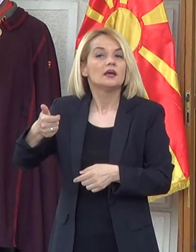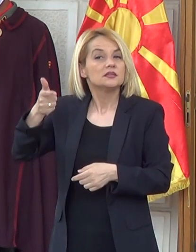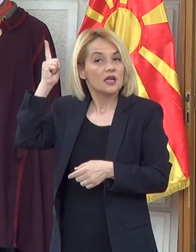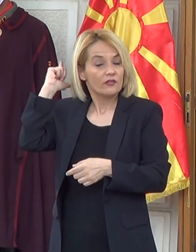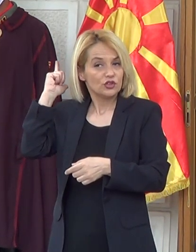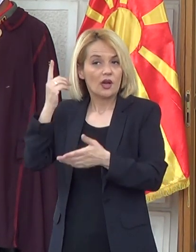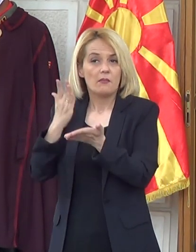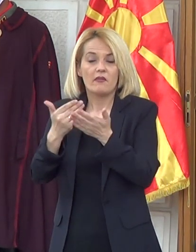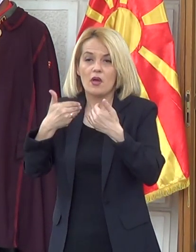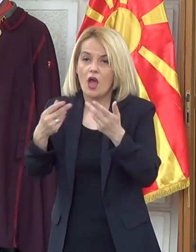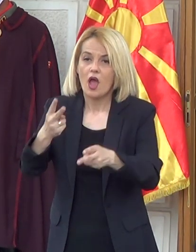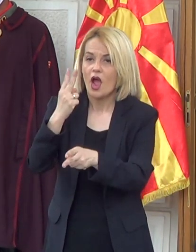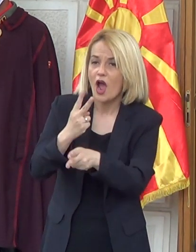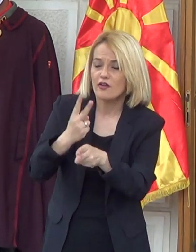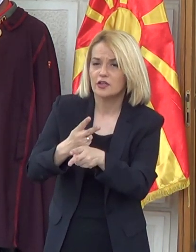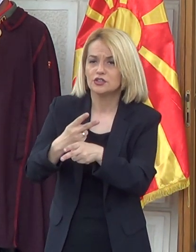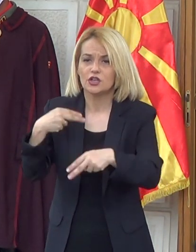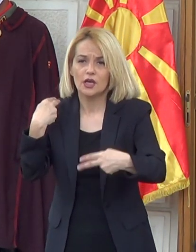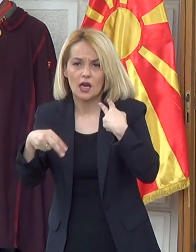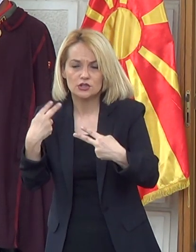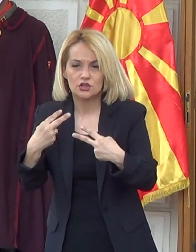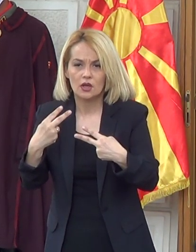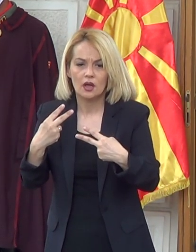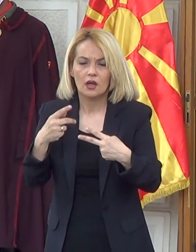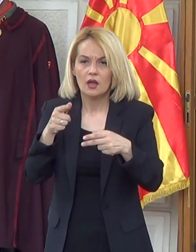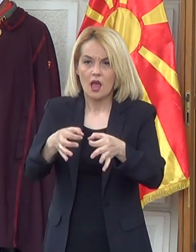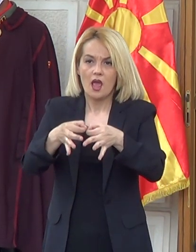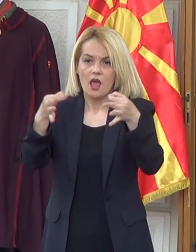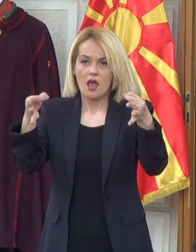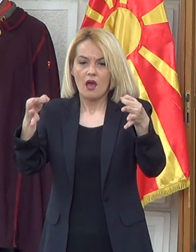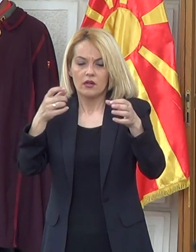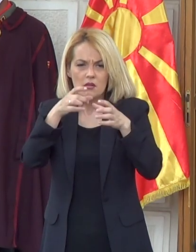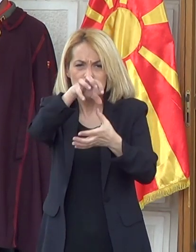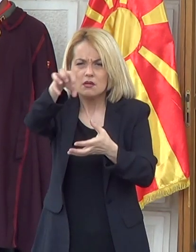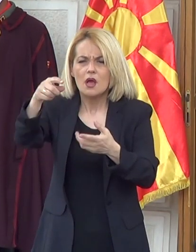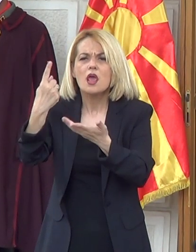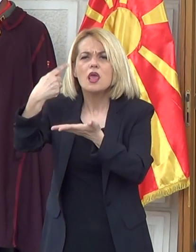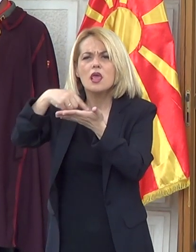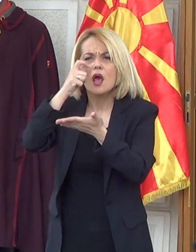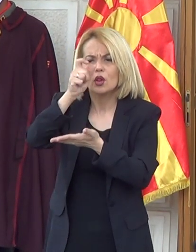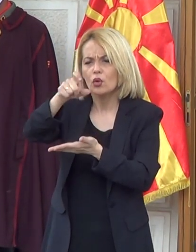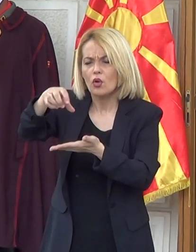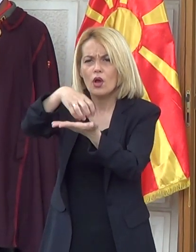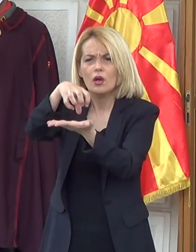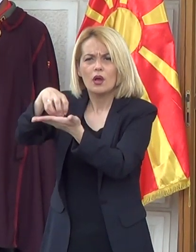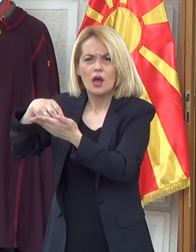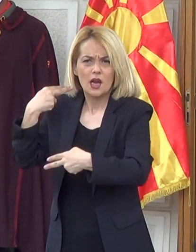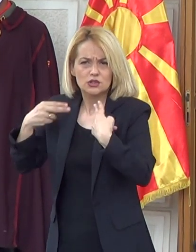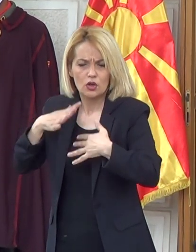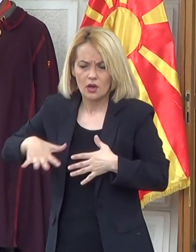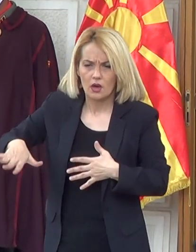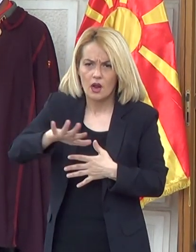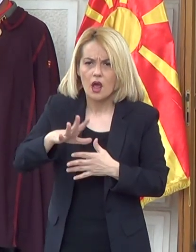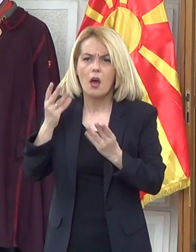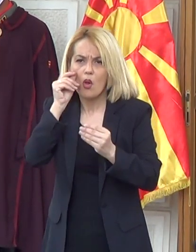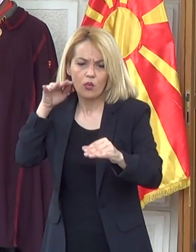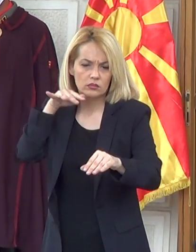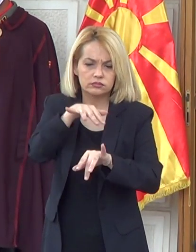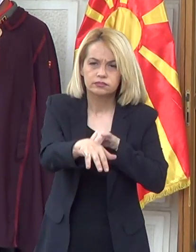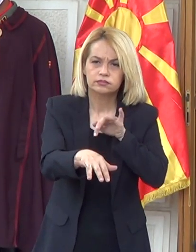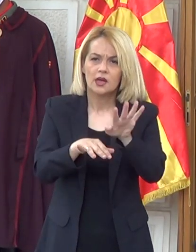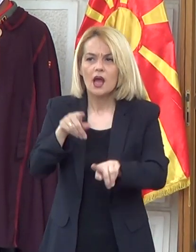кафаните, рестораните, кафетериите. Тие се и јадници на број. Не велам дека сите не ги прочитуваат препораките, меѓутоа знаете и